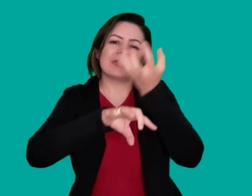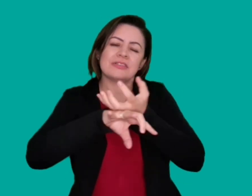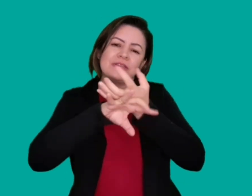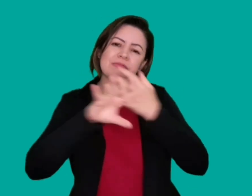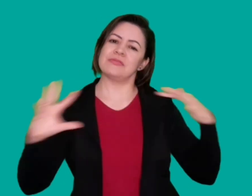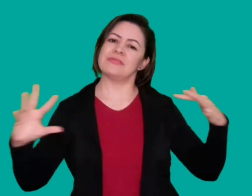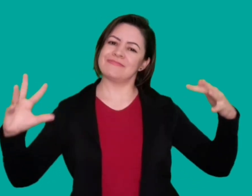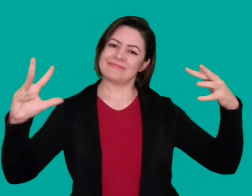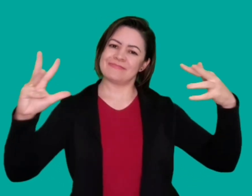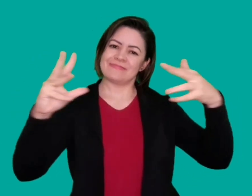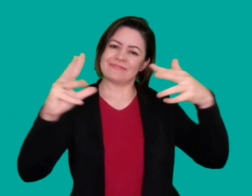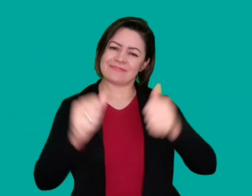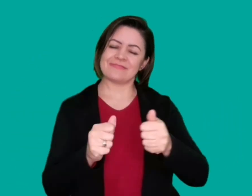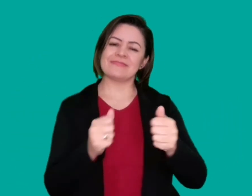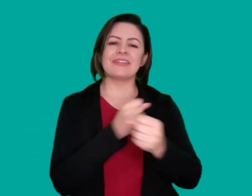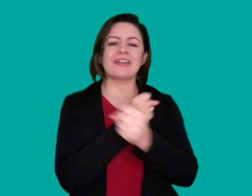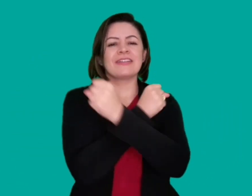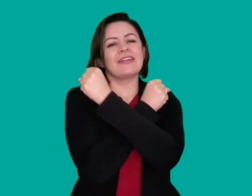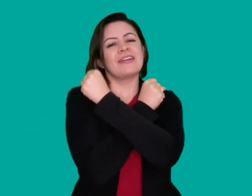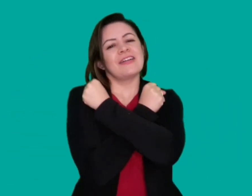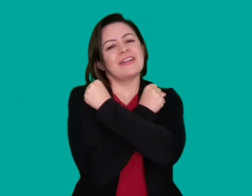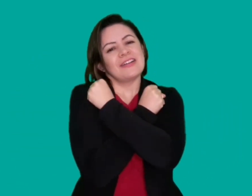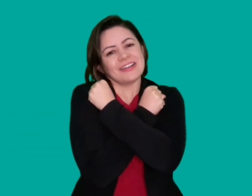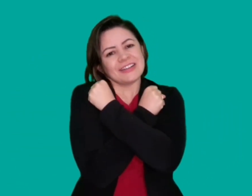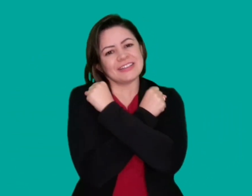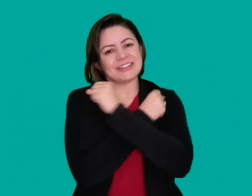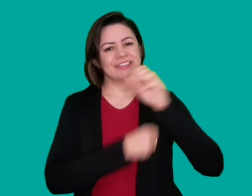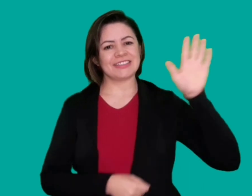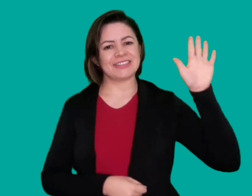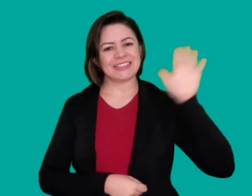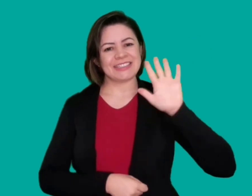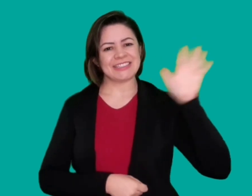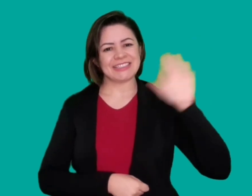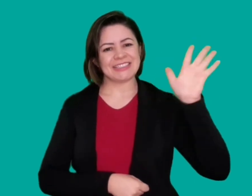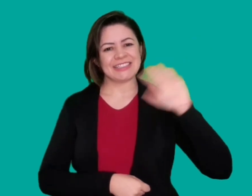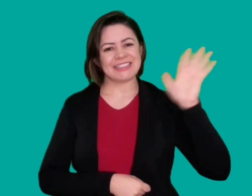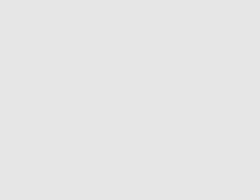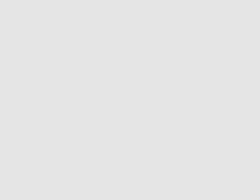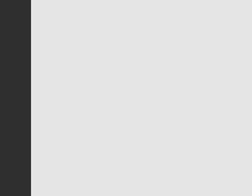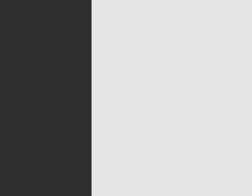todos um abraço tchau tchau E aí